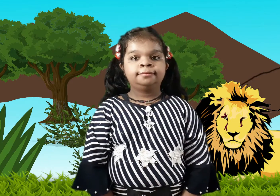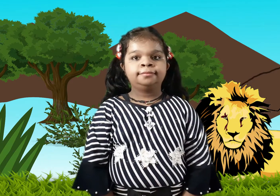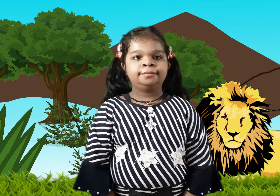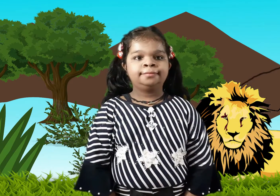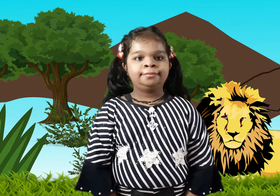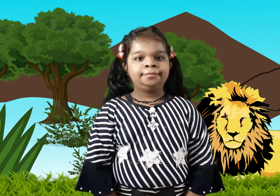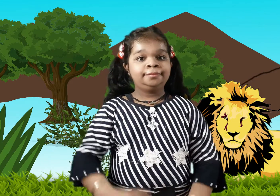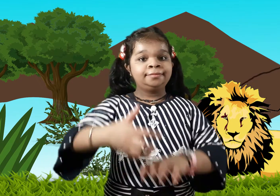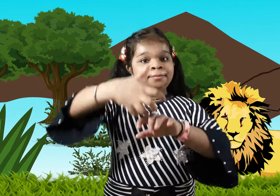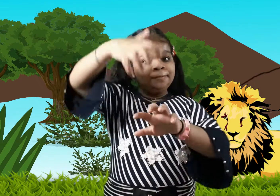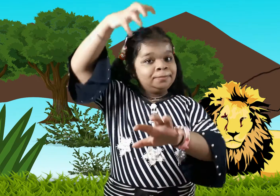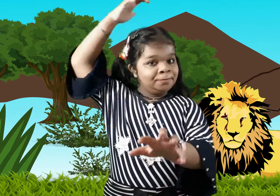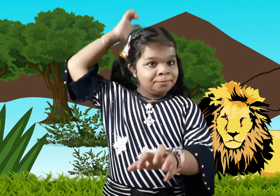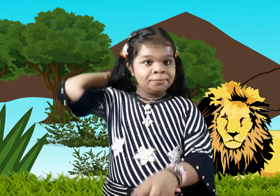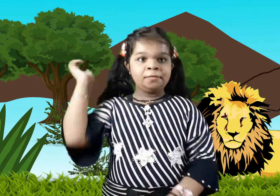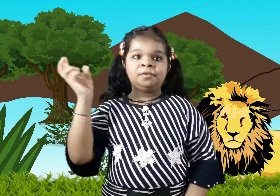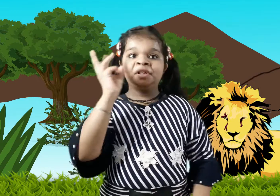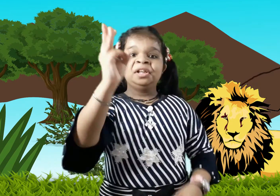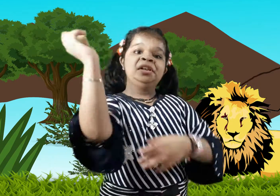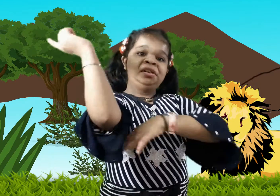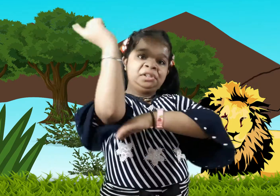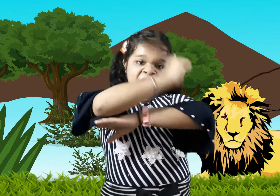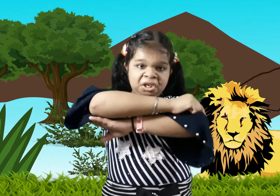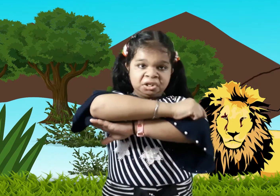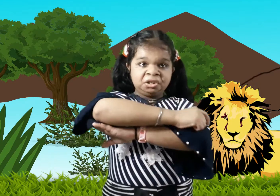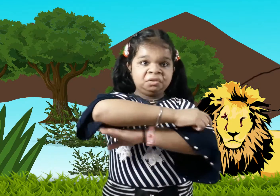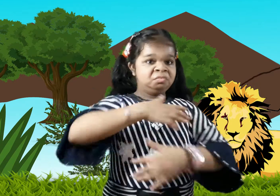शेर ने 3 दिनों से स्नान नहीं किया था,